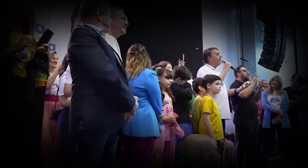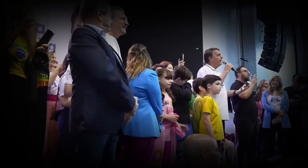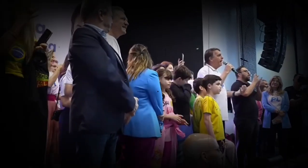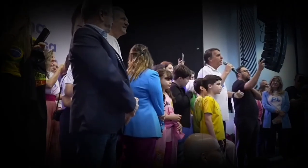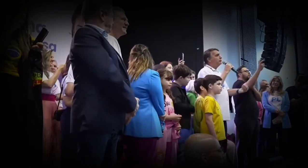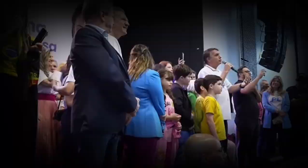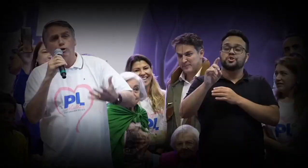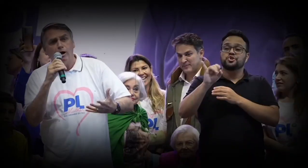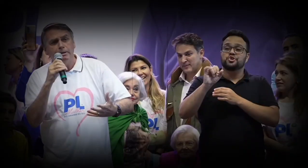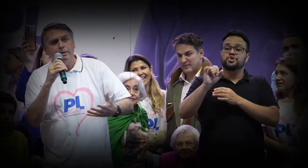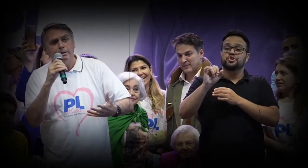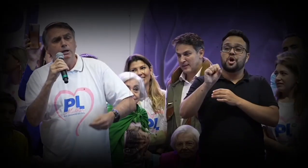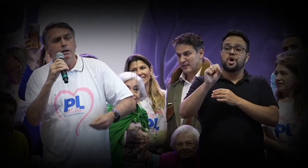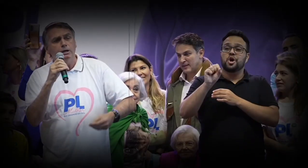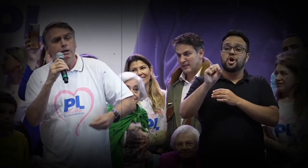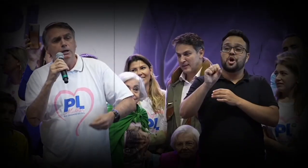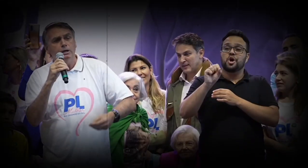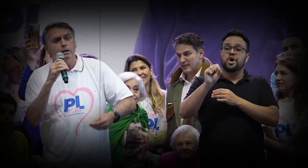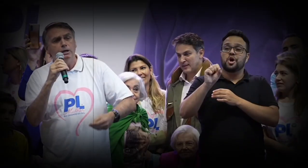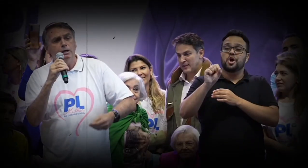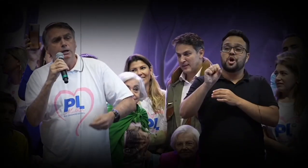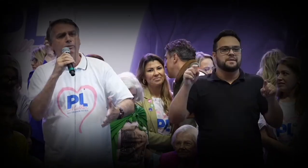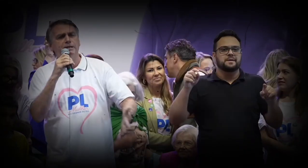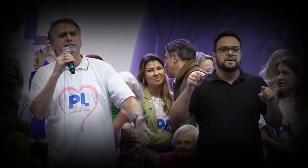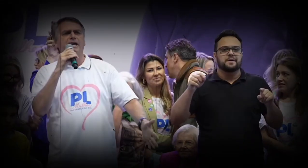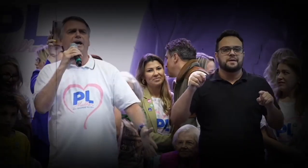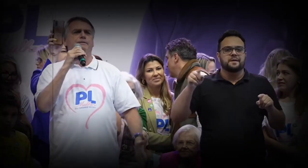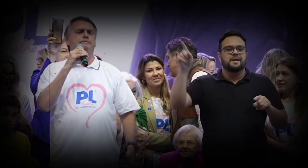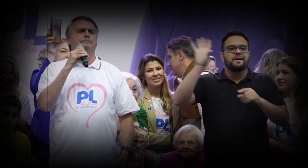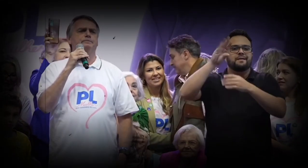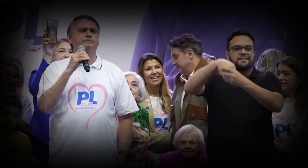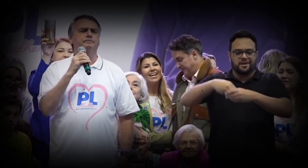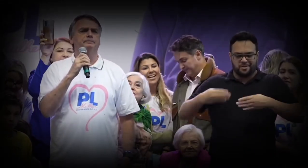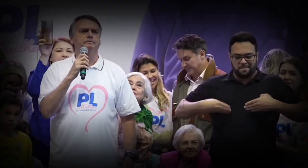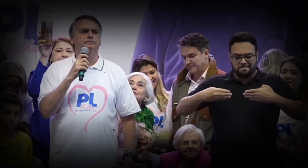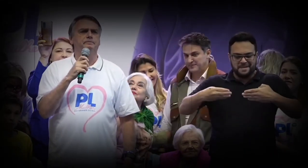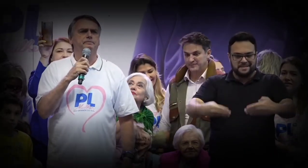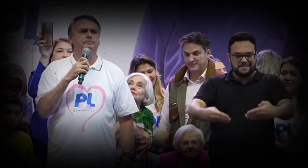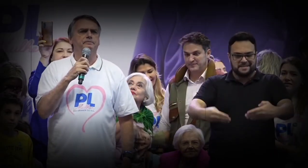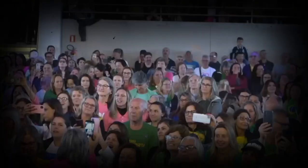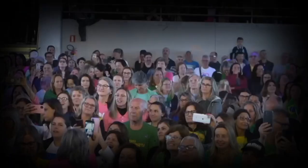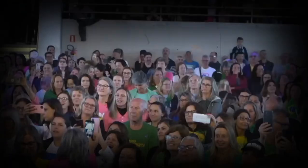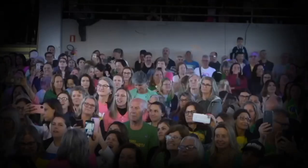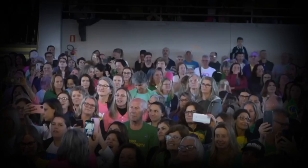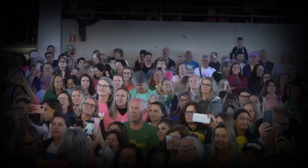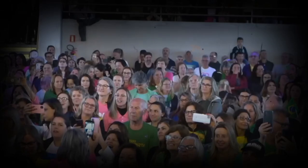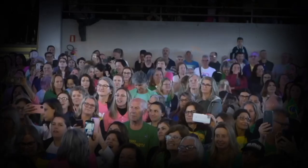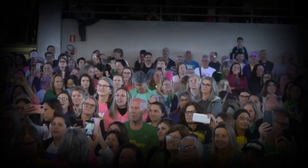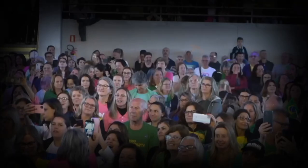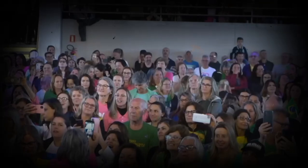aquela baleia some com os vídeos do seu ministério.